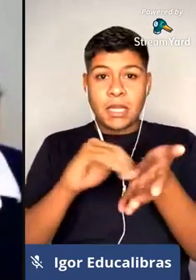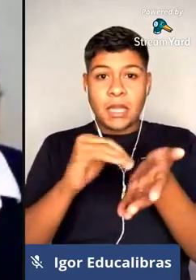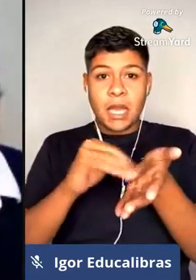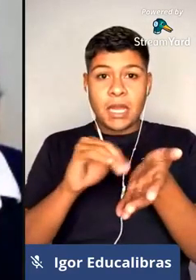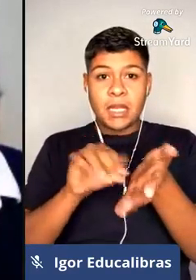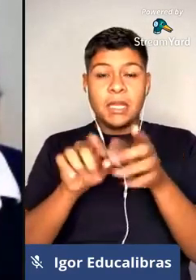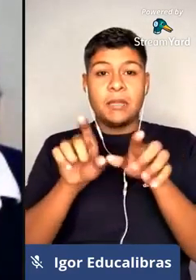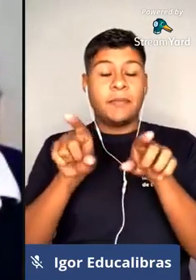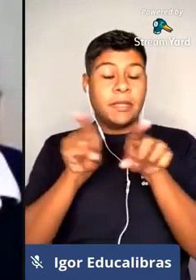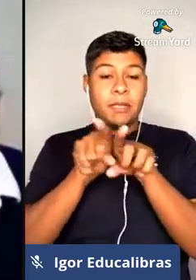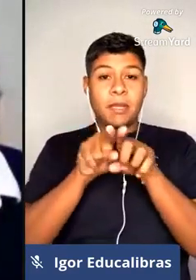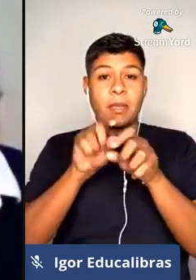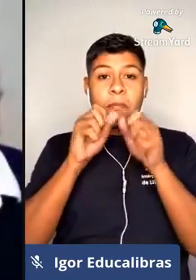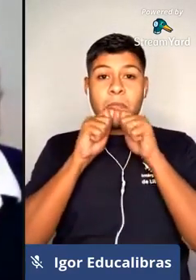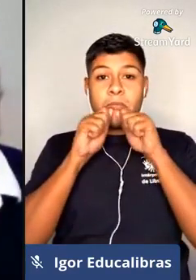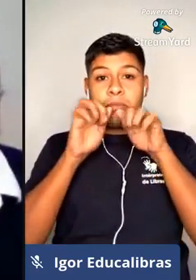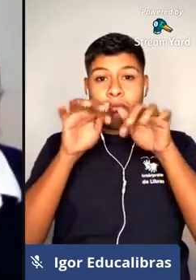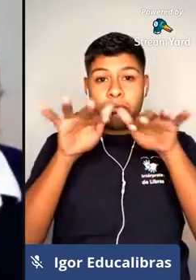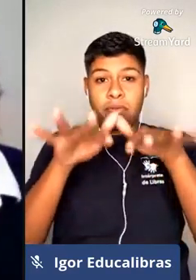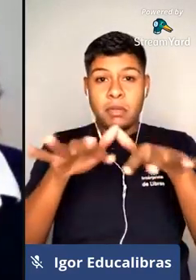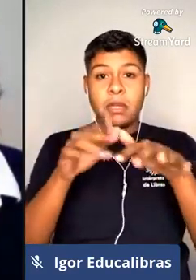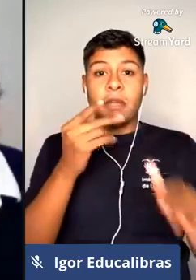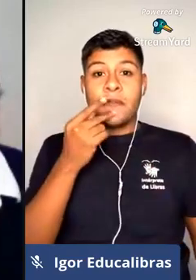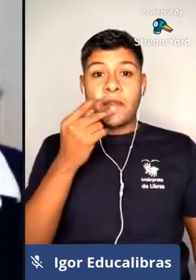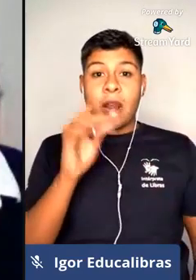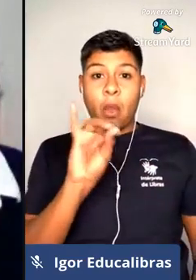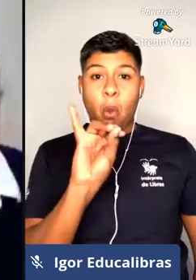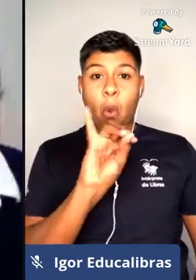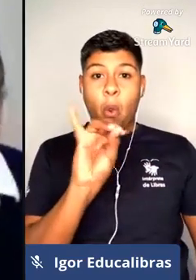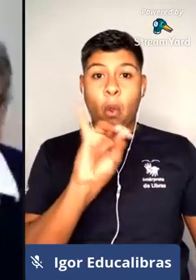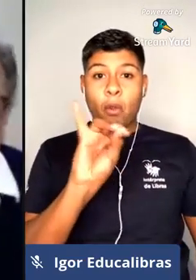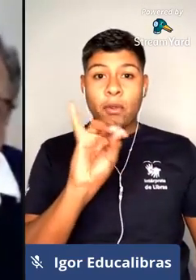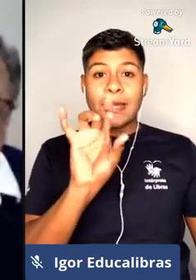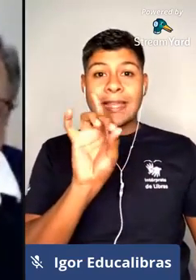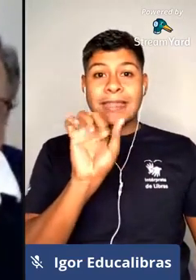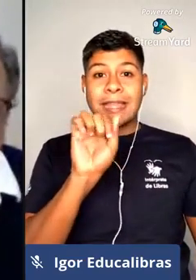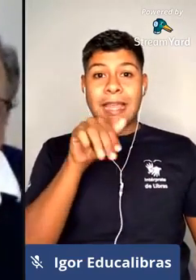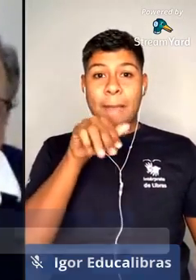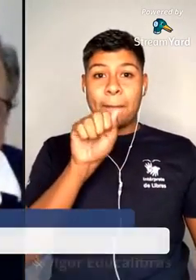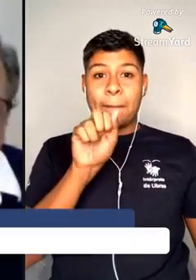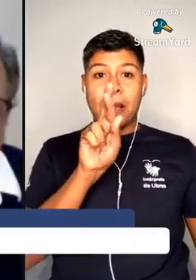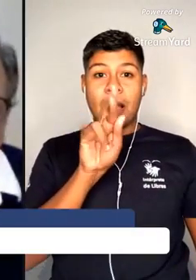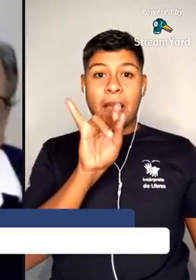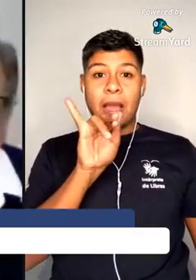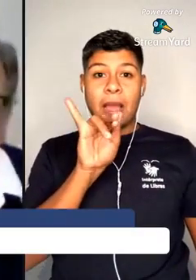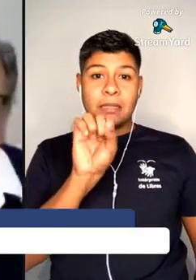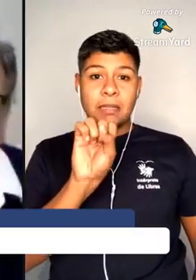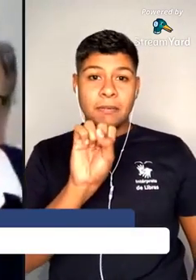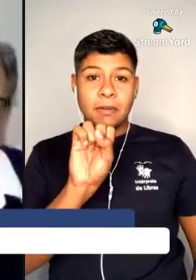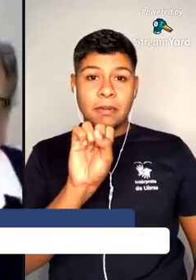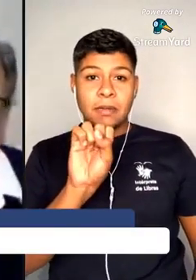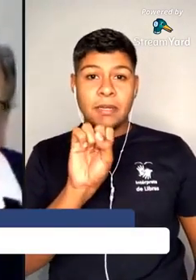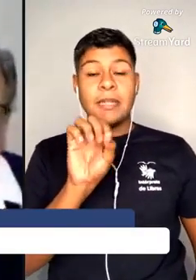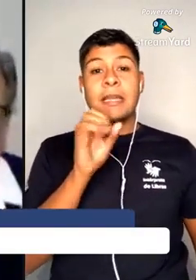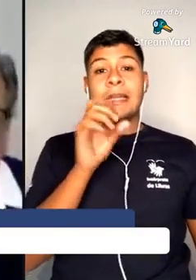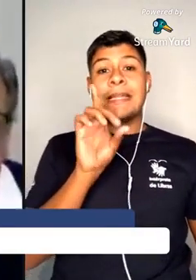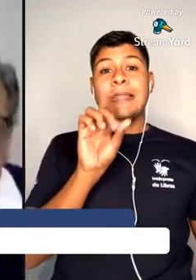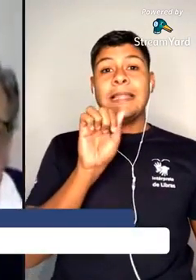a pandemia. Então, quero aqui falar um oi para Damares, olha, último. Para